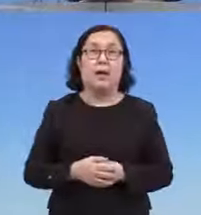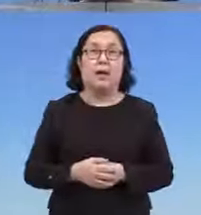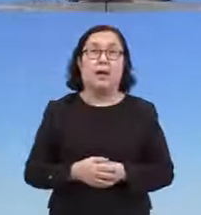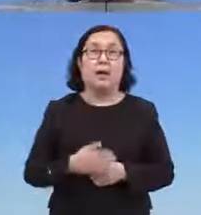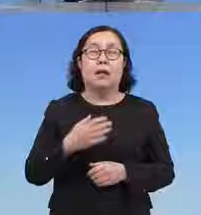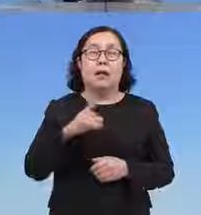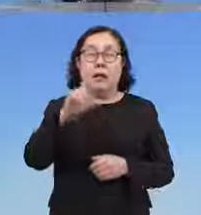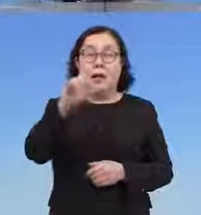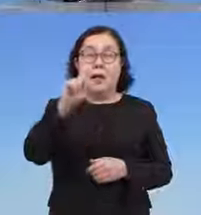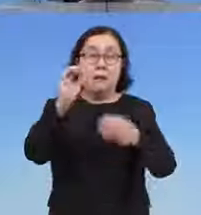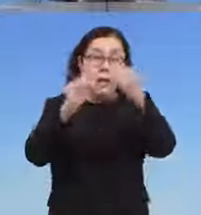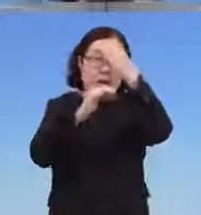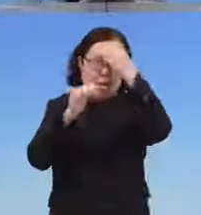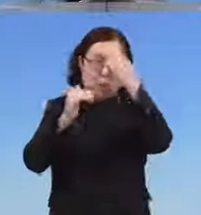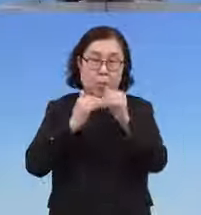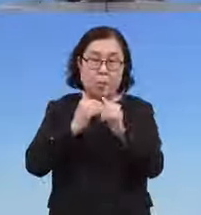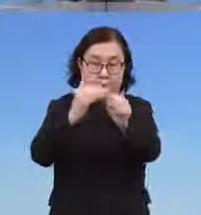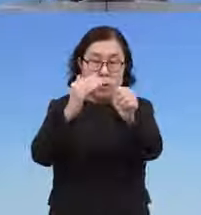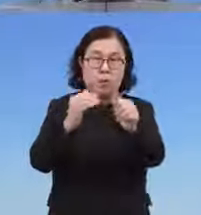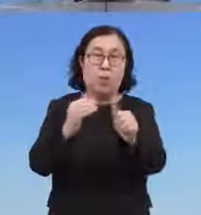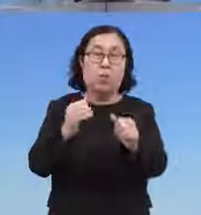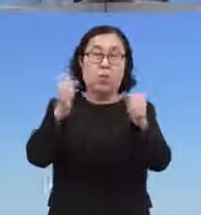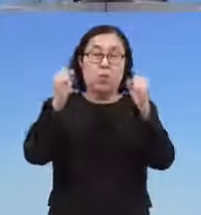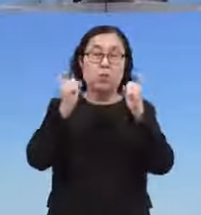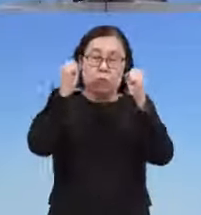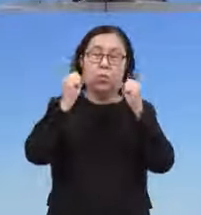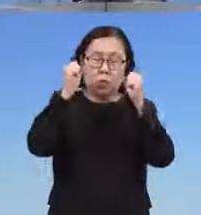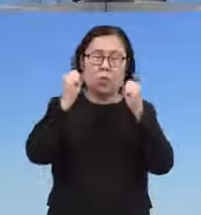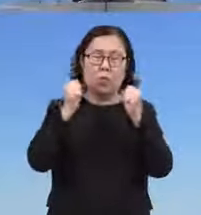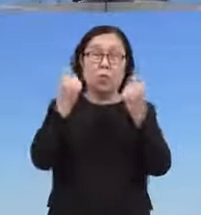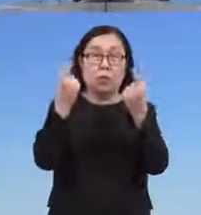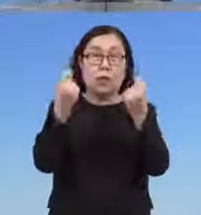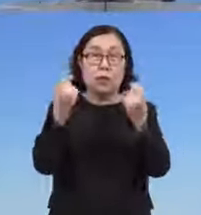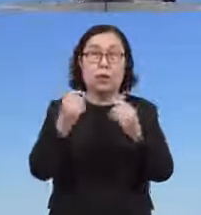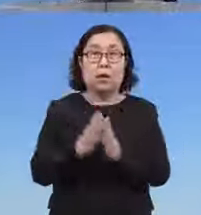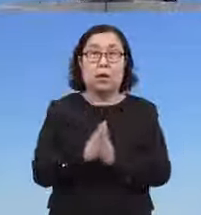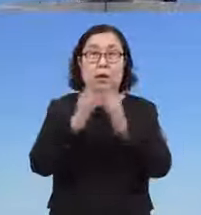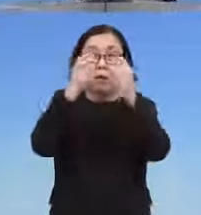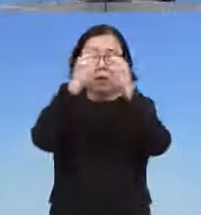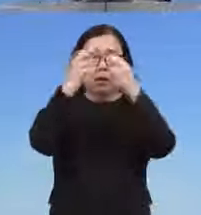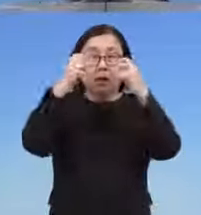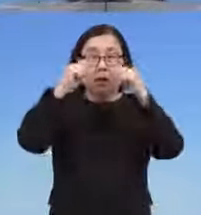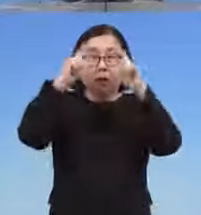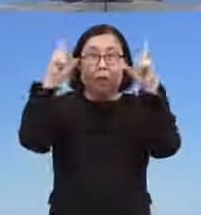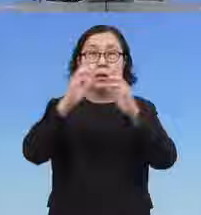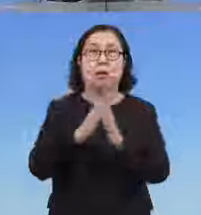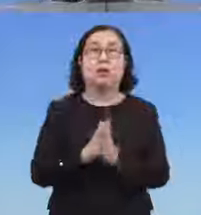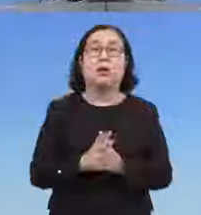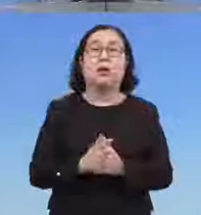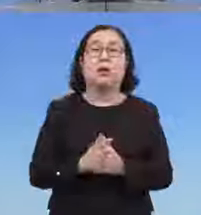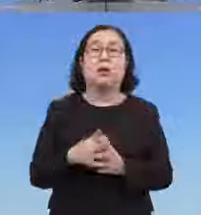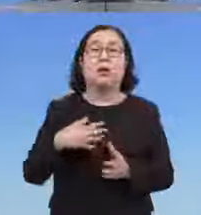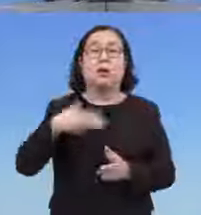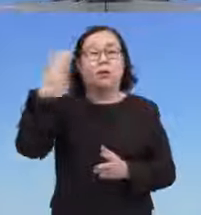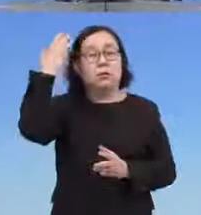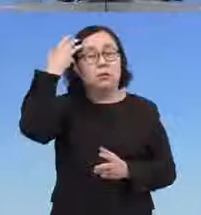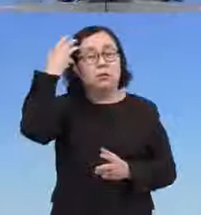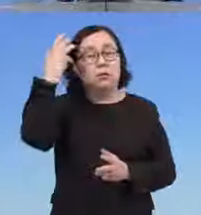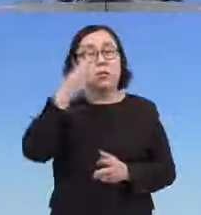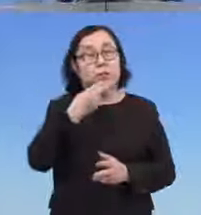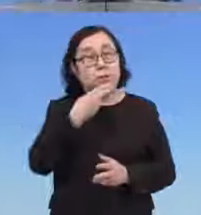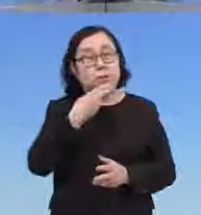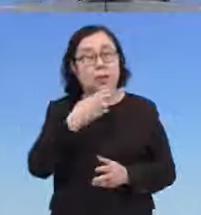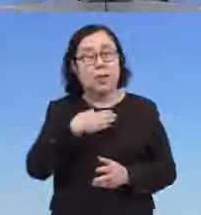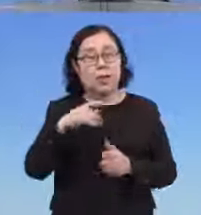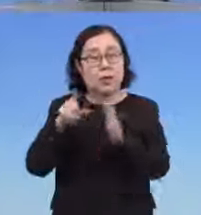그랬더라면 일만성도 파송 운동도 마찬가지 아닙니까? 이것도 제 기질과 좀 영향이 있는 것 같아요. 자다가 일어나가지고 내가 무슨 철학이 있는 것도